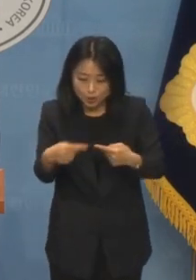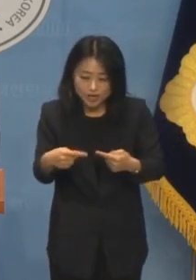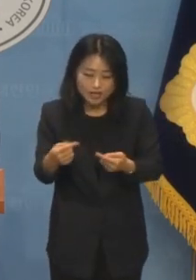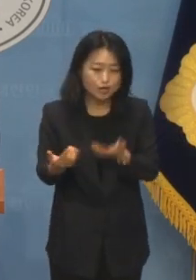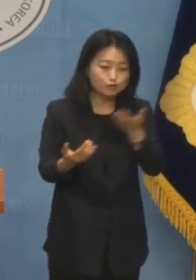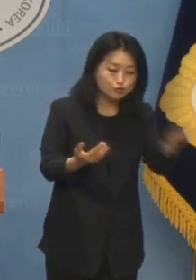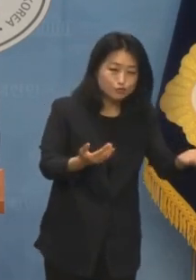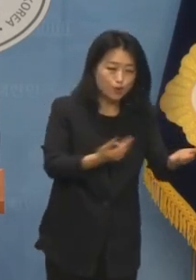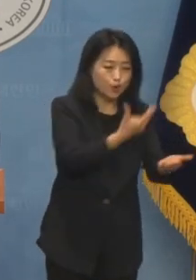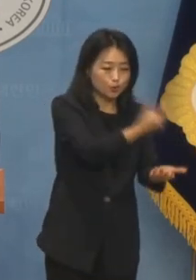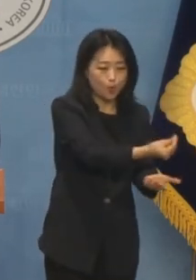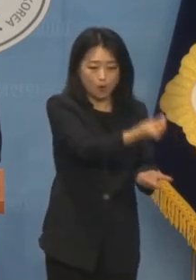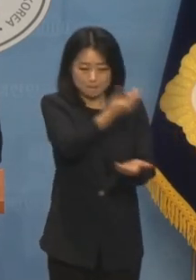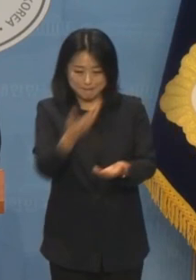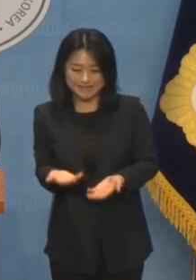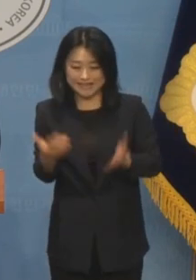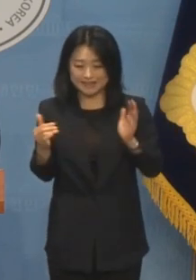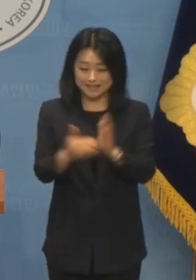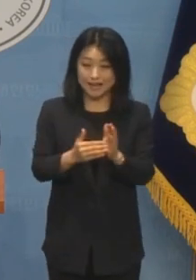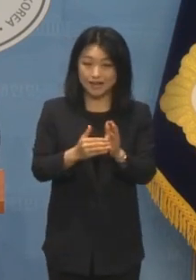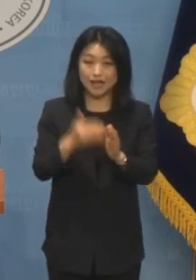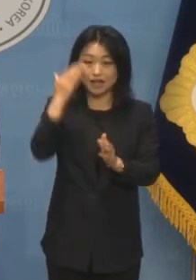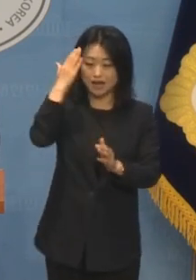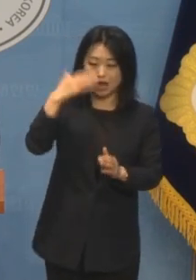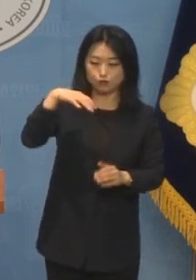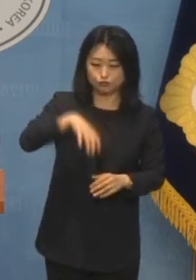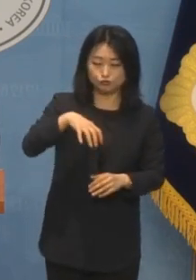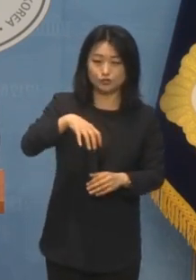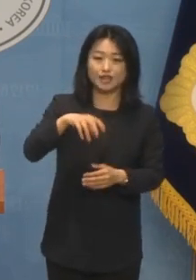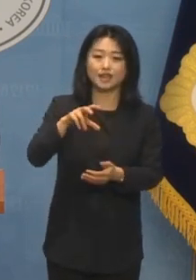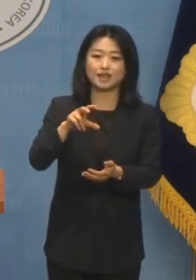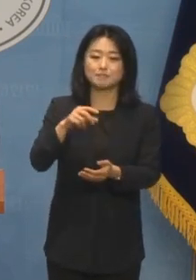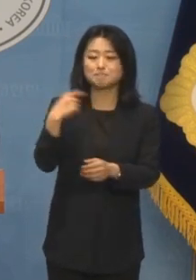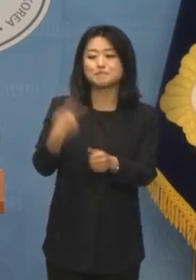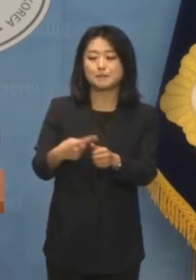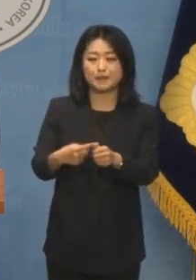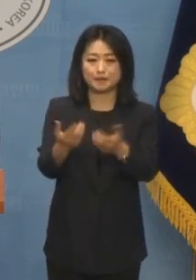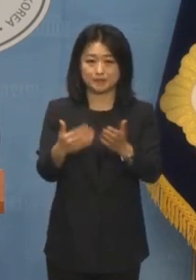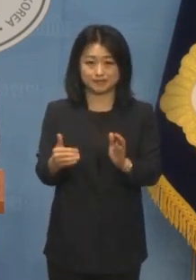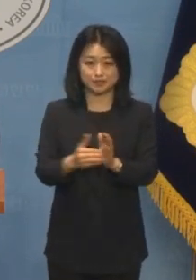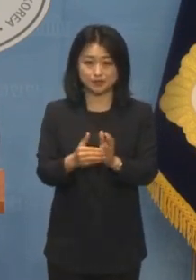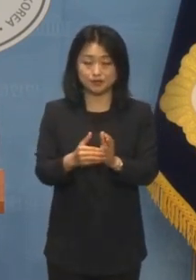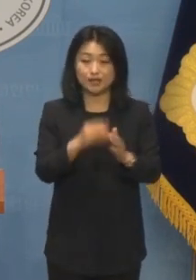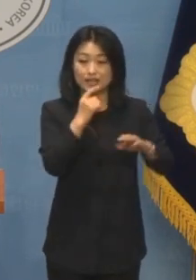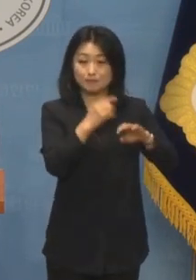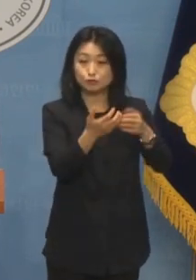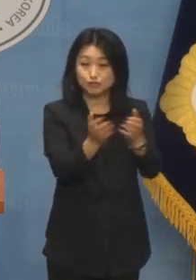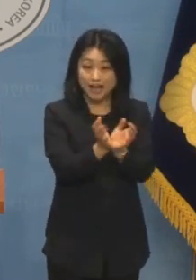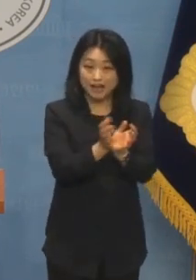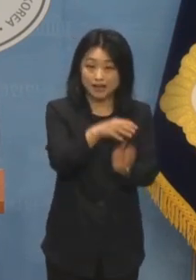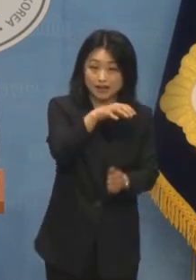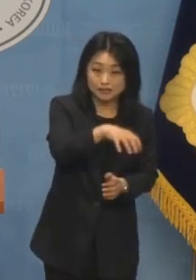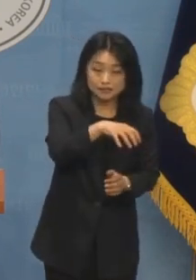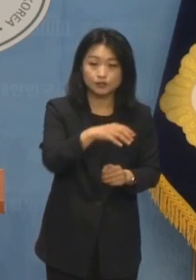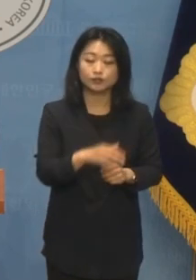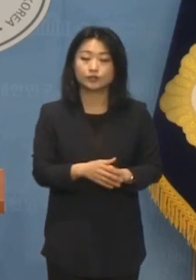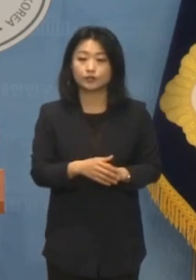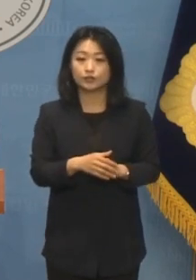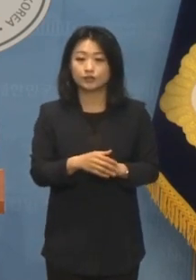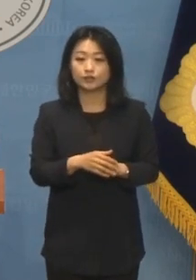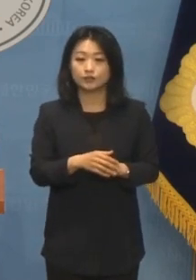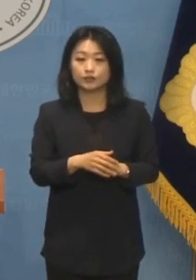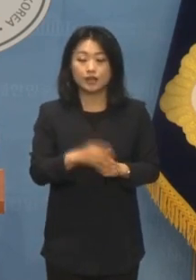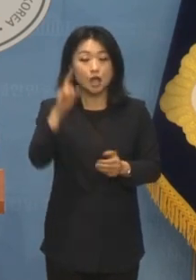말로 받는다면서 북한 정권이 아닌 우리 정부를 비판하고 나섰습니다. 민주당은 아직도